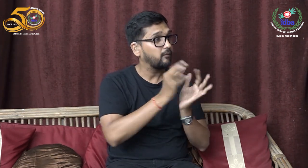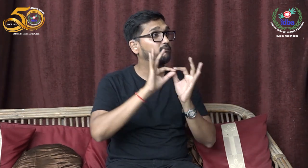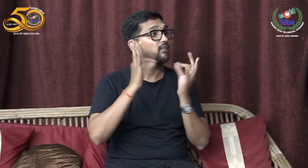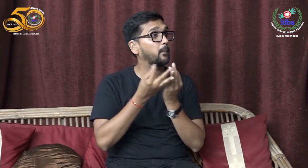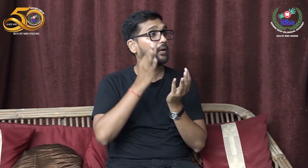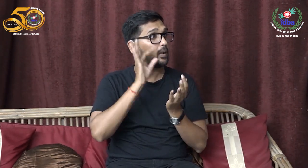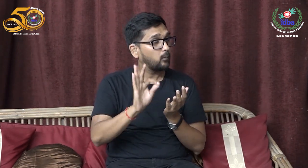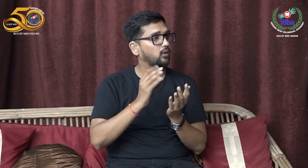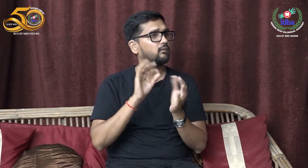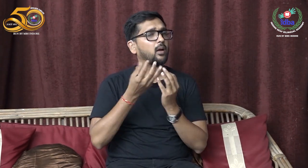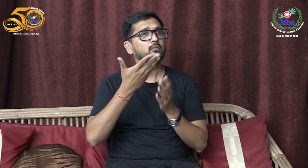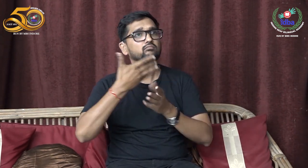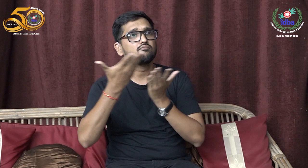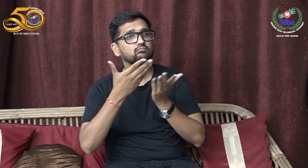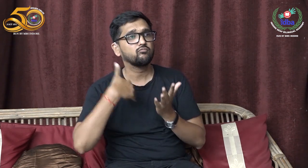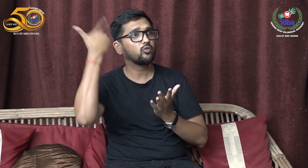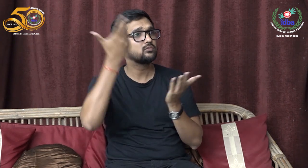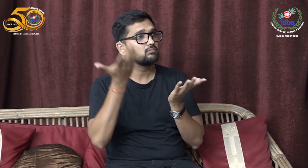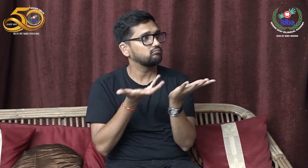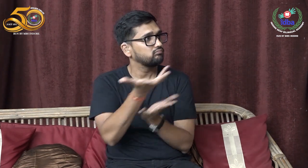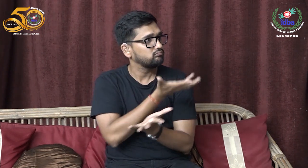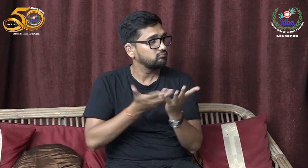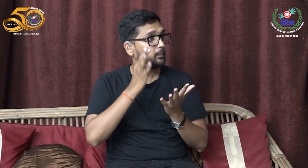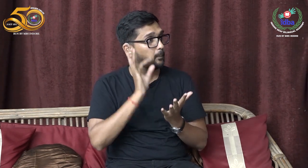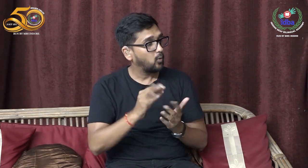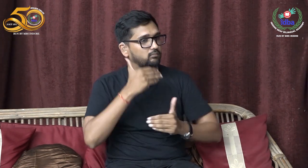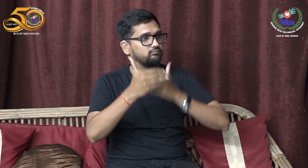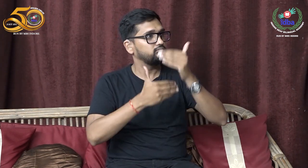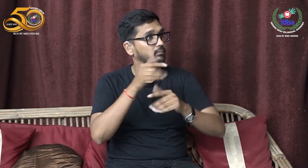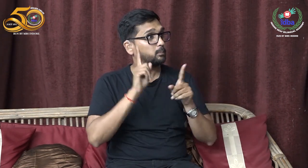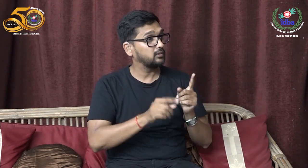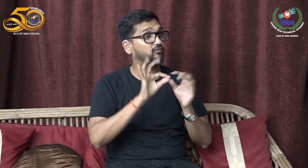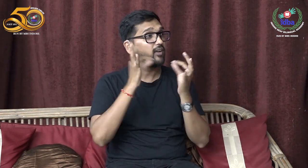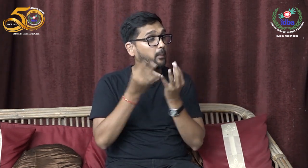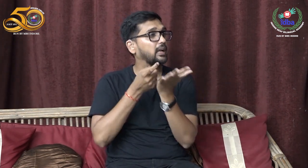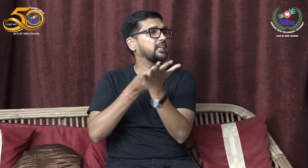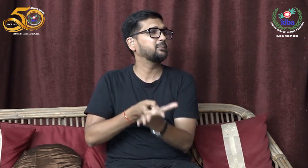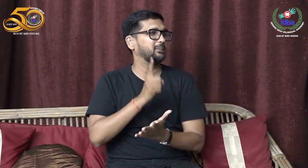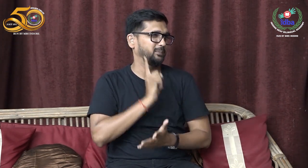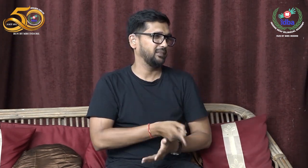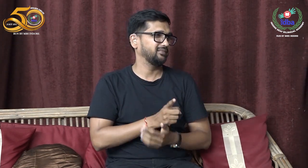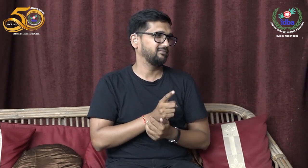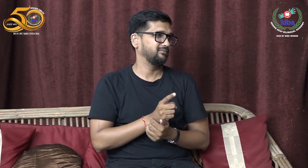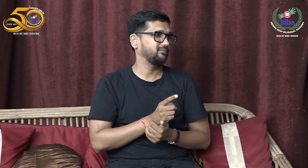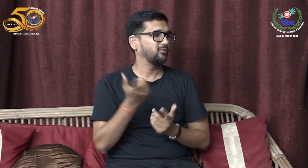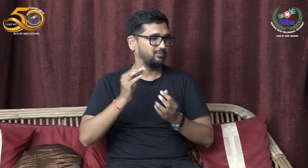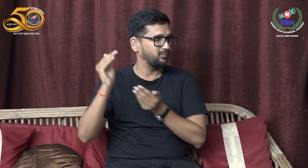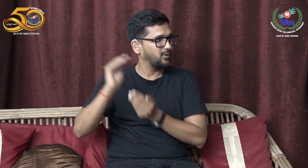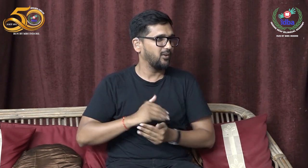उनसे डिस्कशन करिए, फैमिली से जो है उनसे डिस्कशन करिए कि कैसे क्या आपको पढ़ाई करना है, आगे क्या करना। और प्लीज़ आप